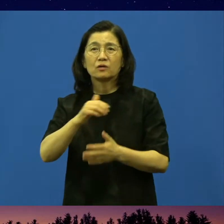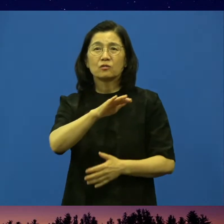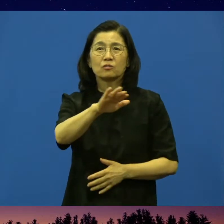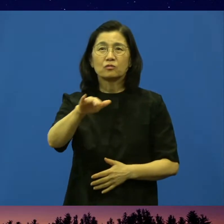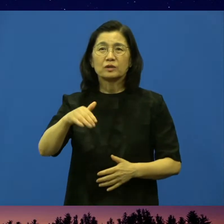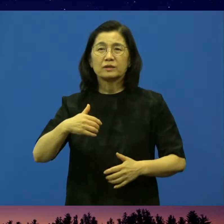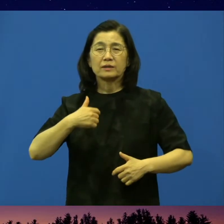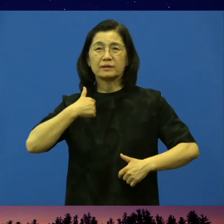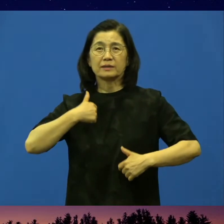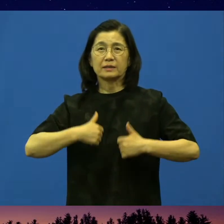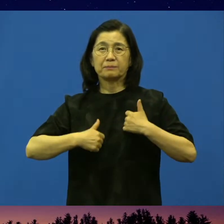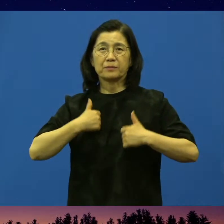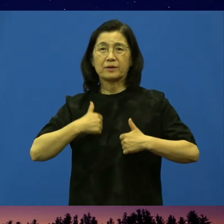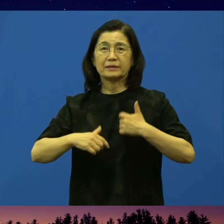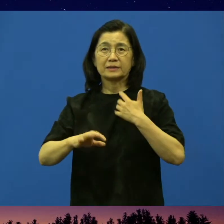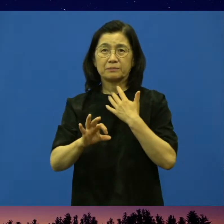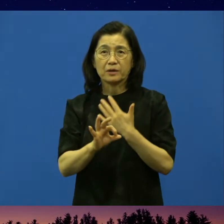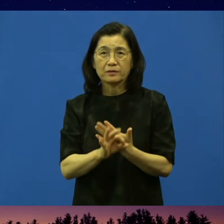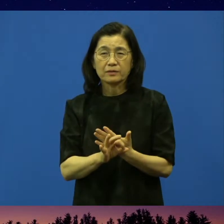여호와께서